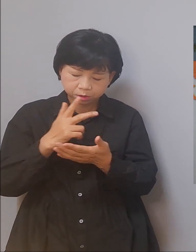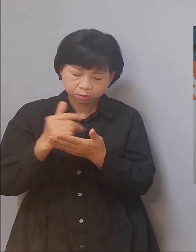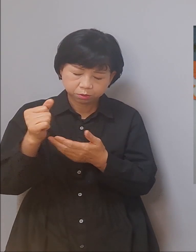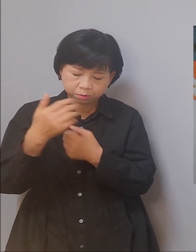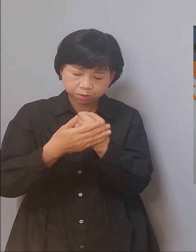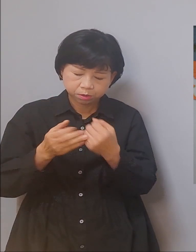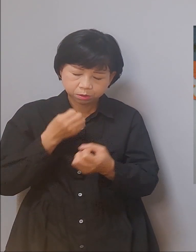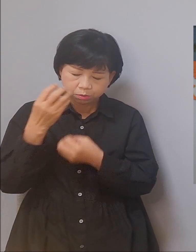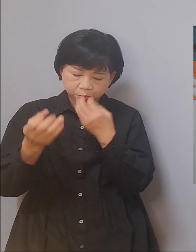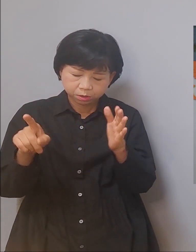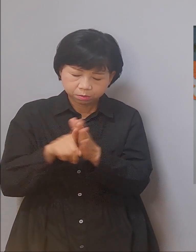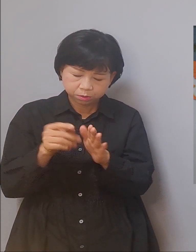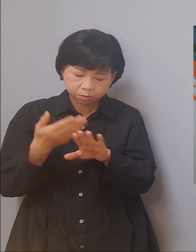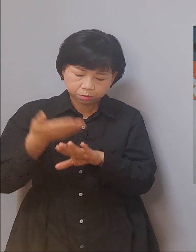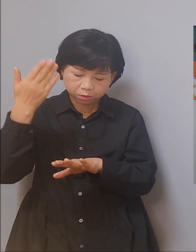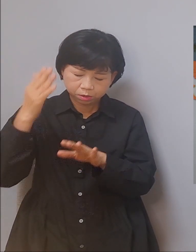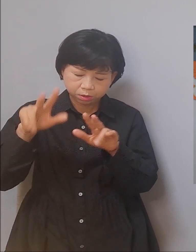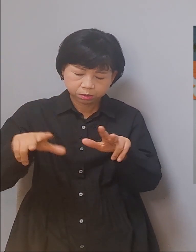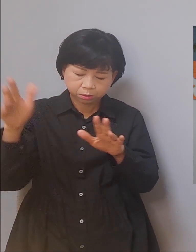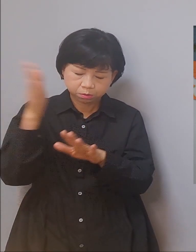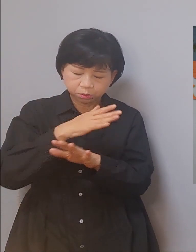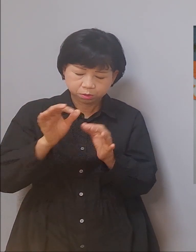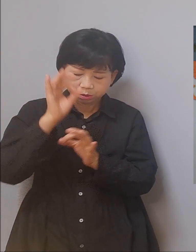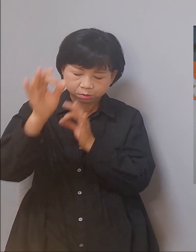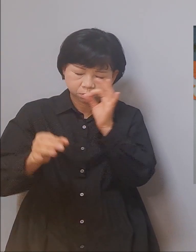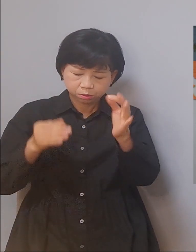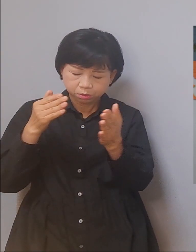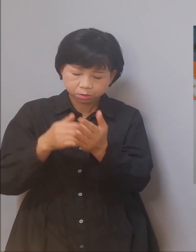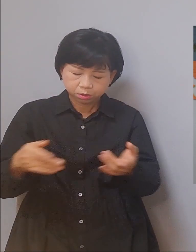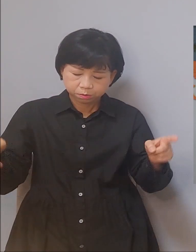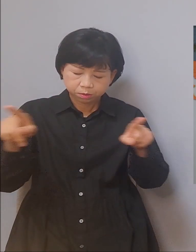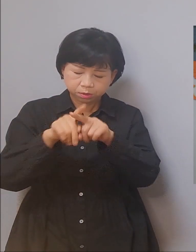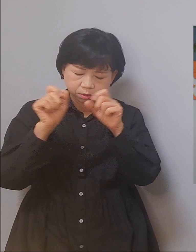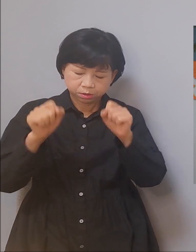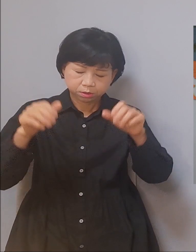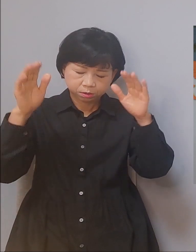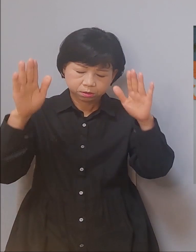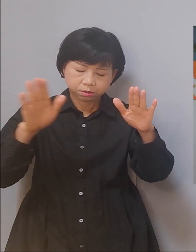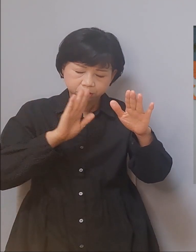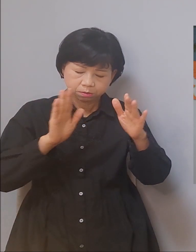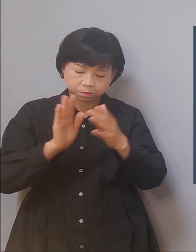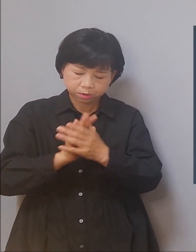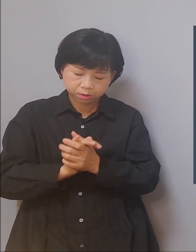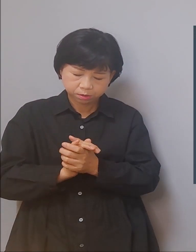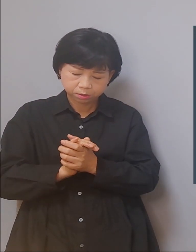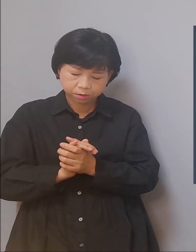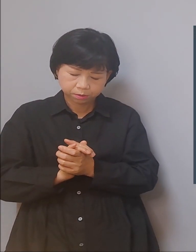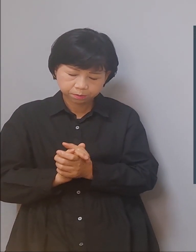고백하는 그 믿음 위에 이제로부터 영원토록 함께할지어다. 아멘.